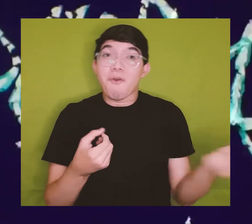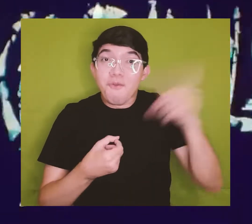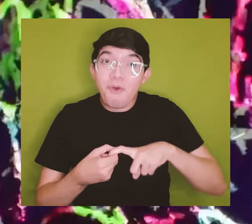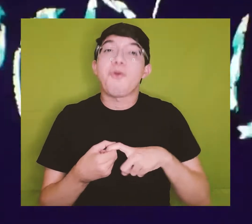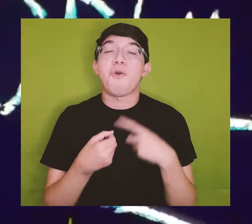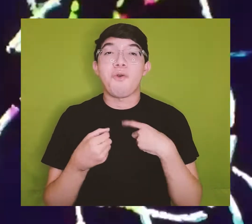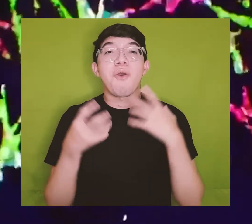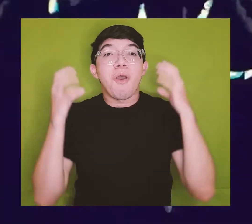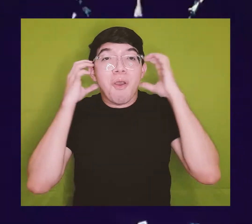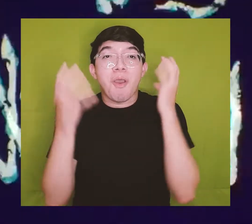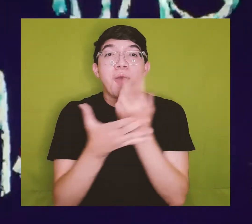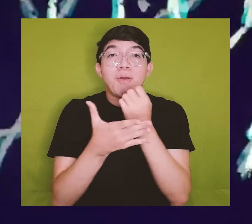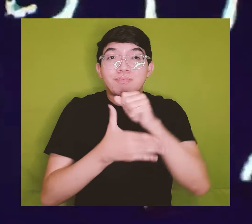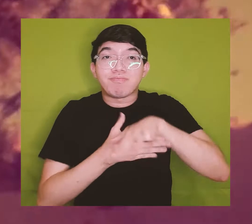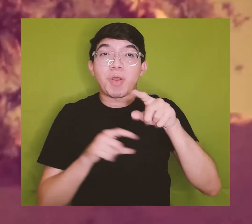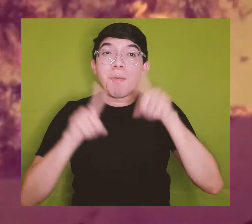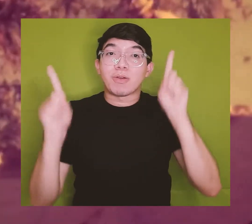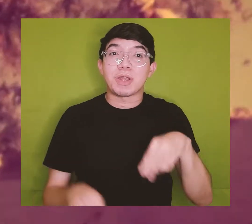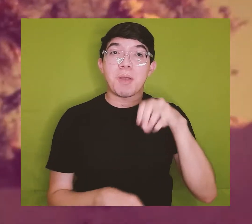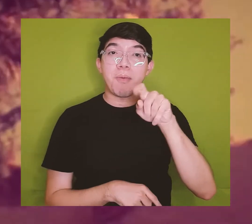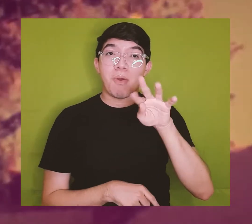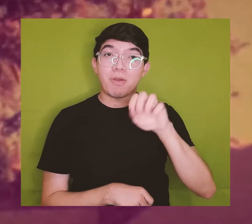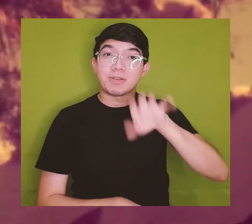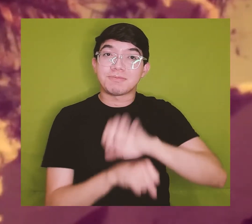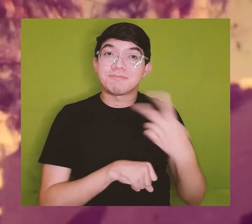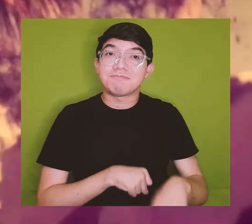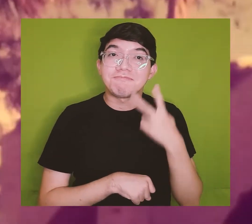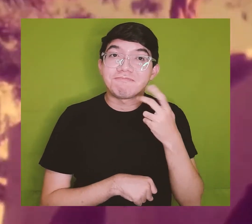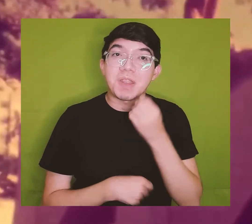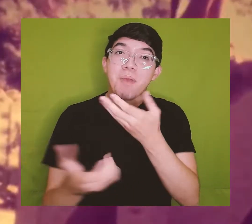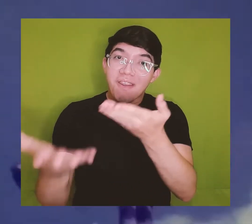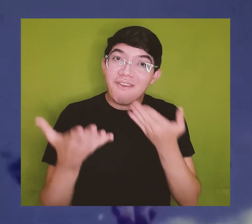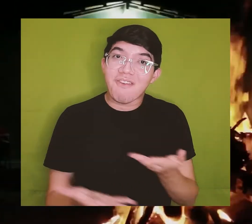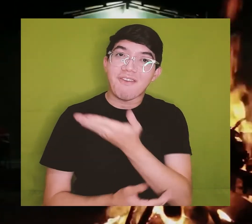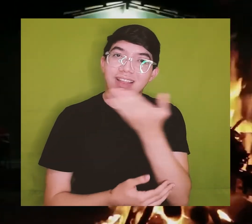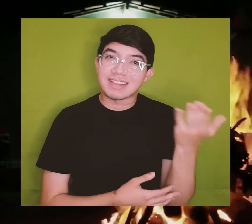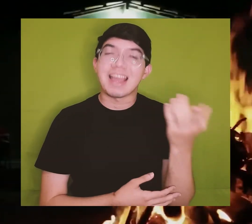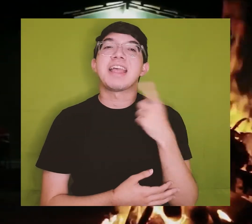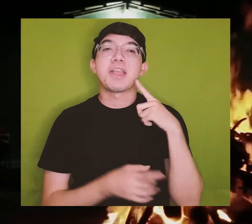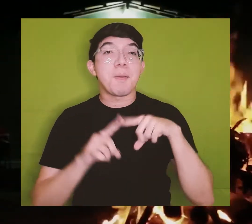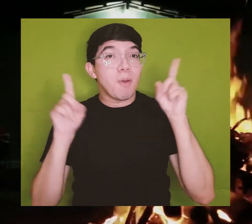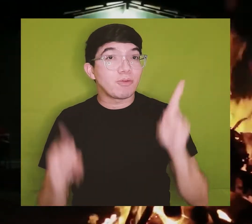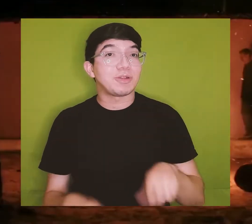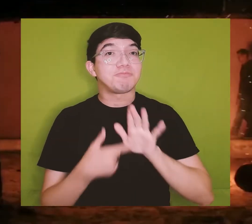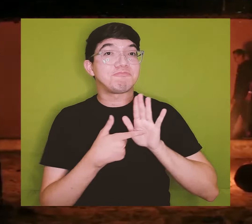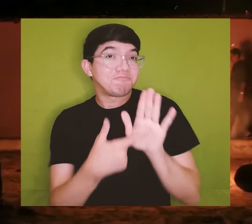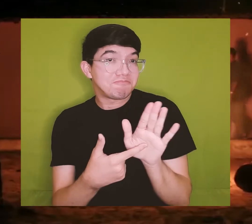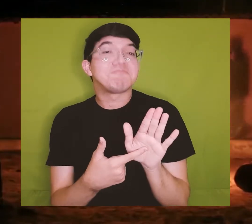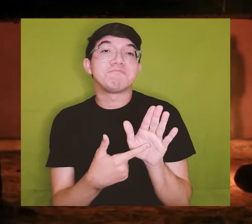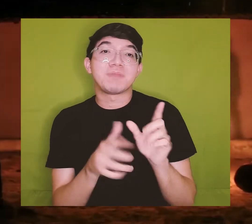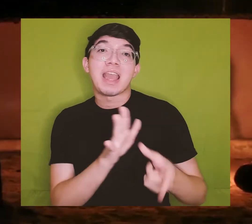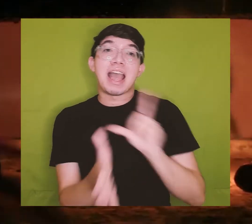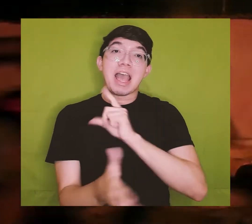Meu Podcast, agora com a Mostra Ceará. Sejam todos bem-vindos de novo. Nós estamos com essa proposta, né?